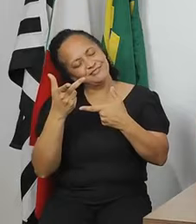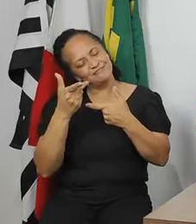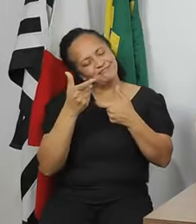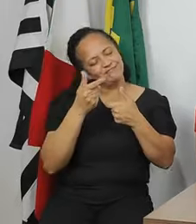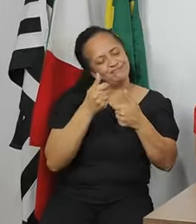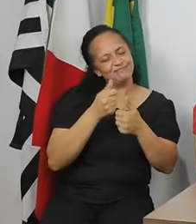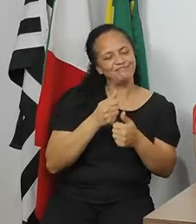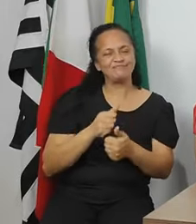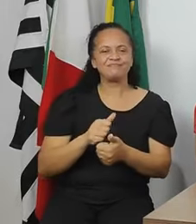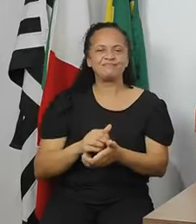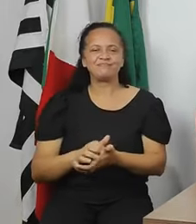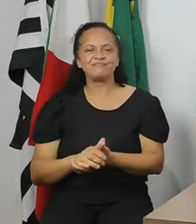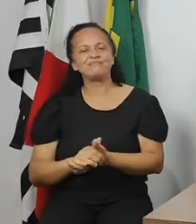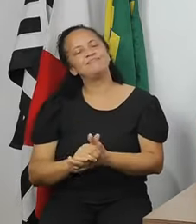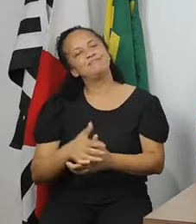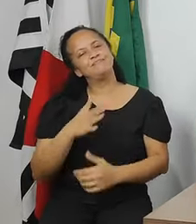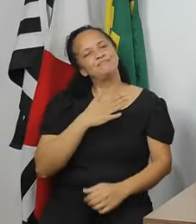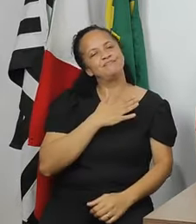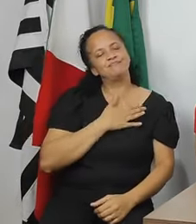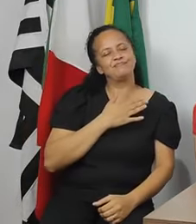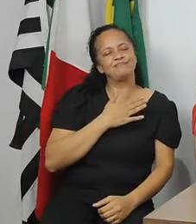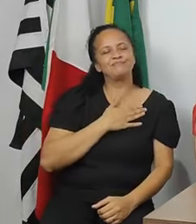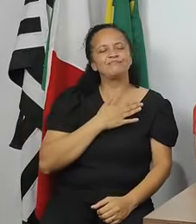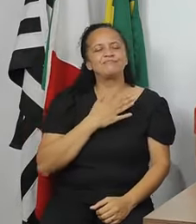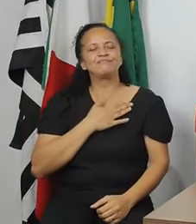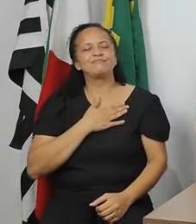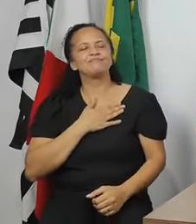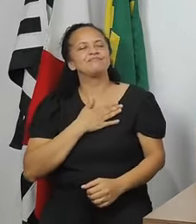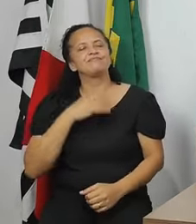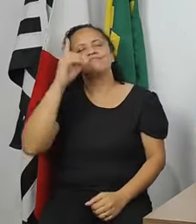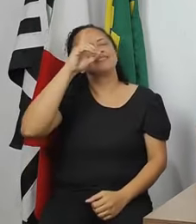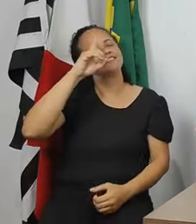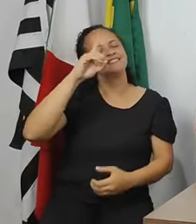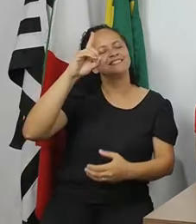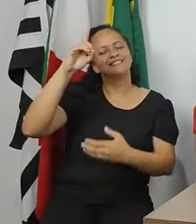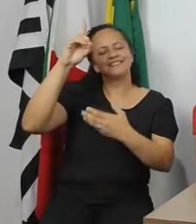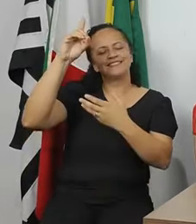maravilhoso, meu grande eu sou.